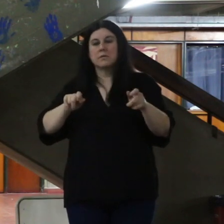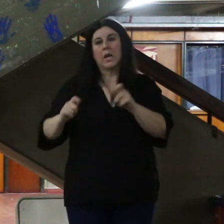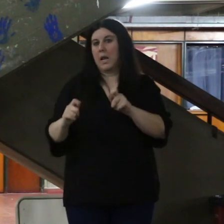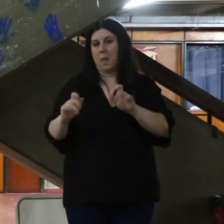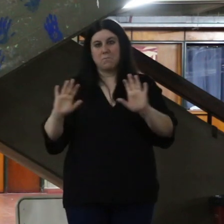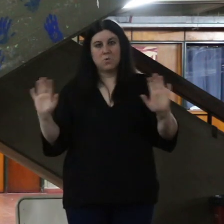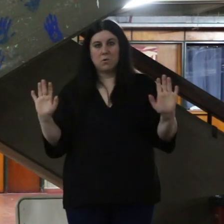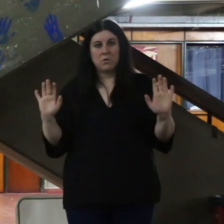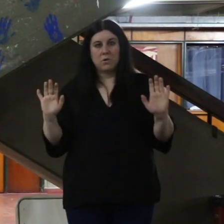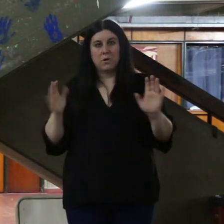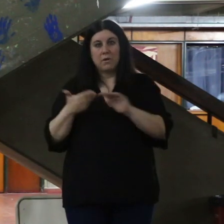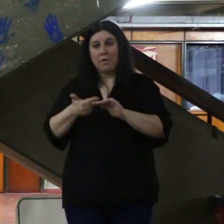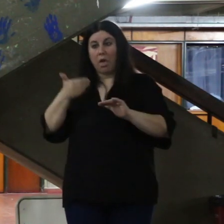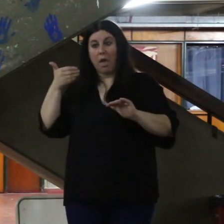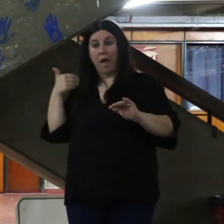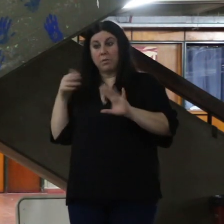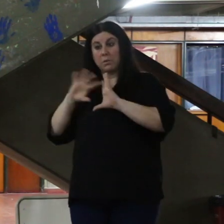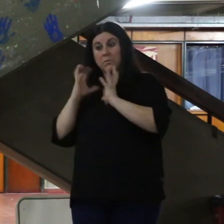post-pandemia